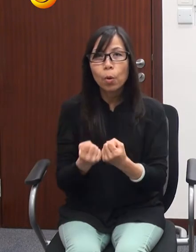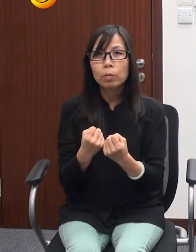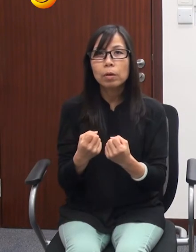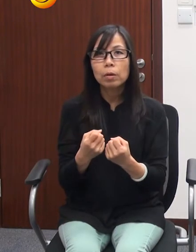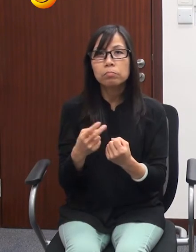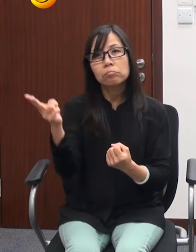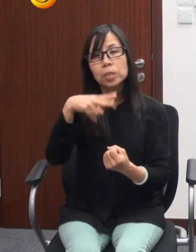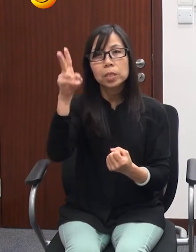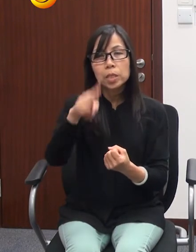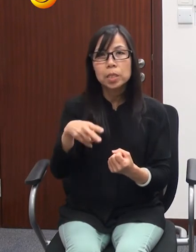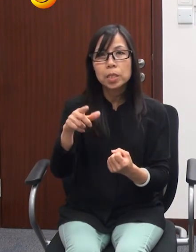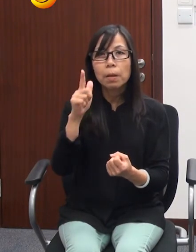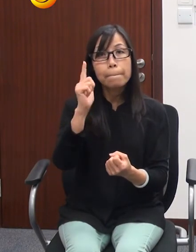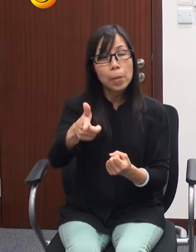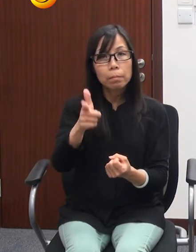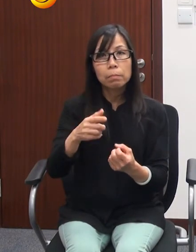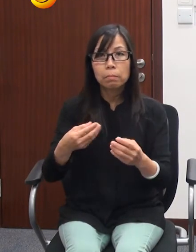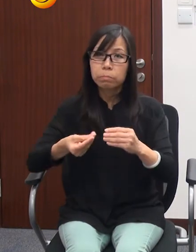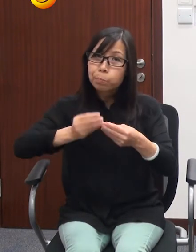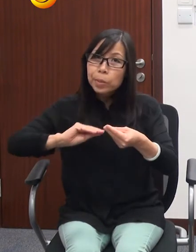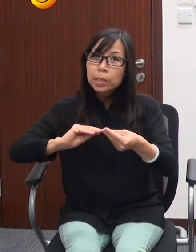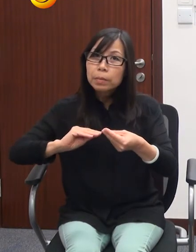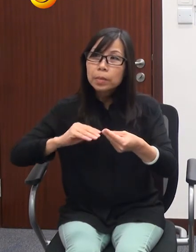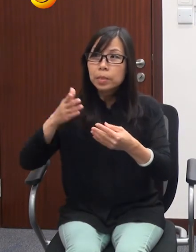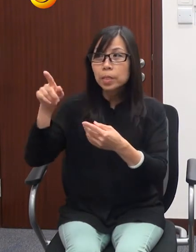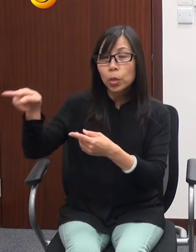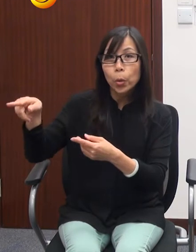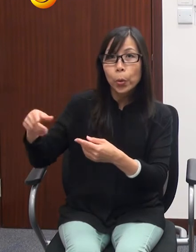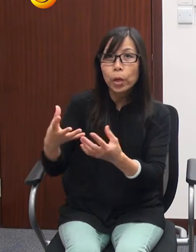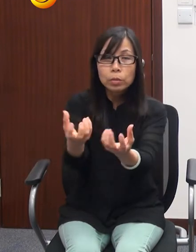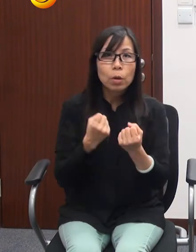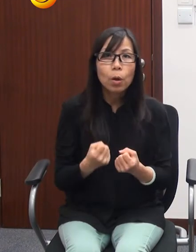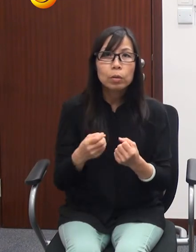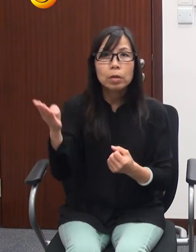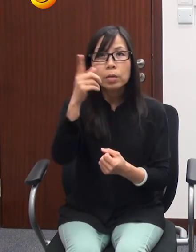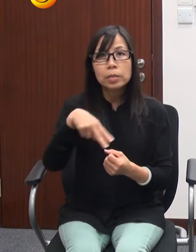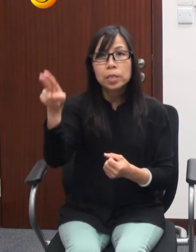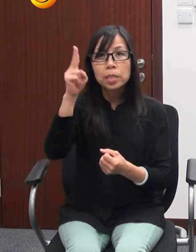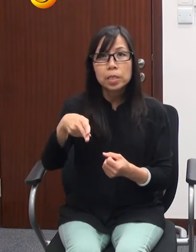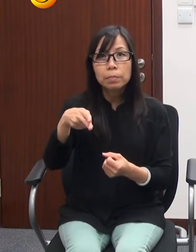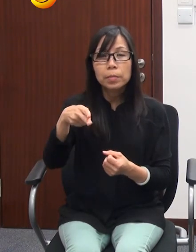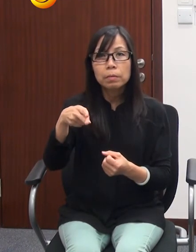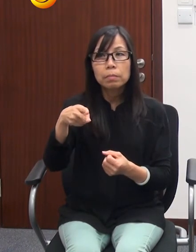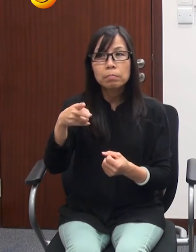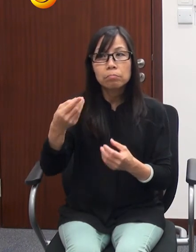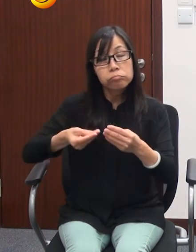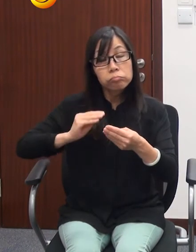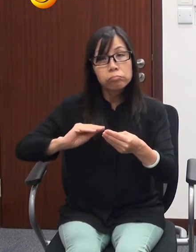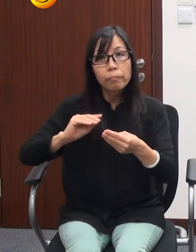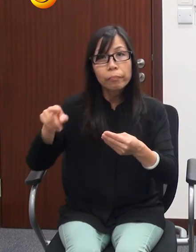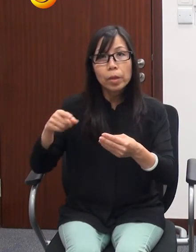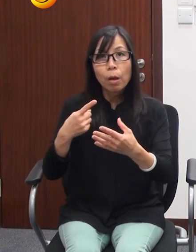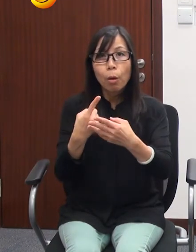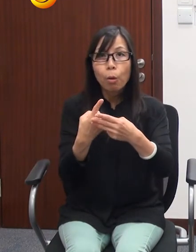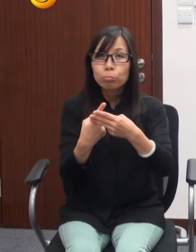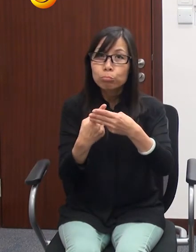咁事先就即係主流泛民覺得佢一定攞得票多過人啊嘛。咁如果主流泛民或者自